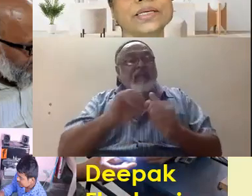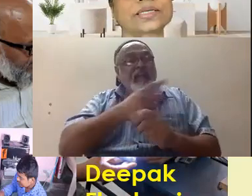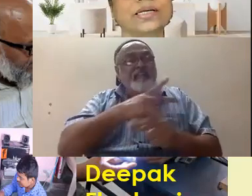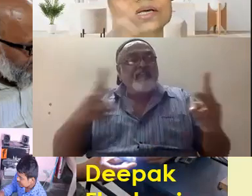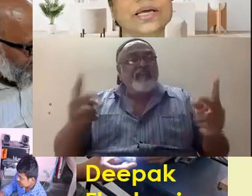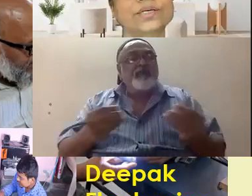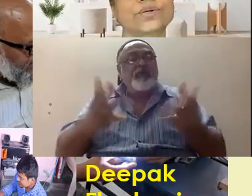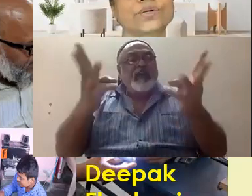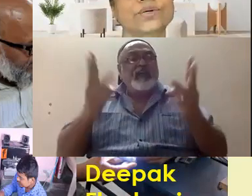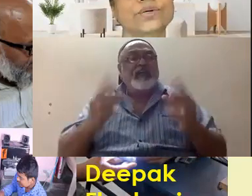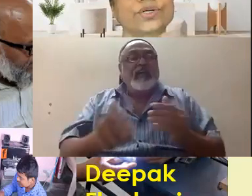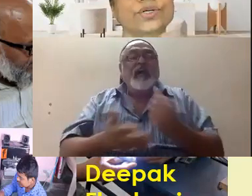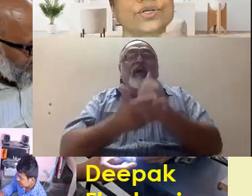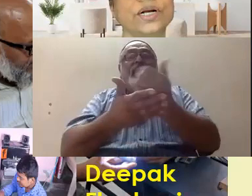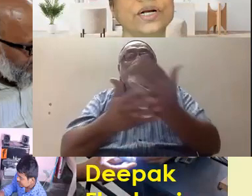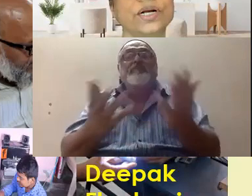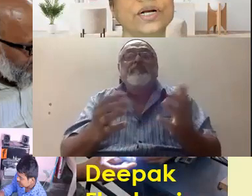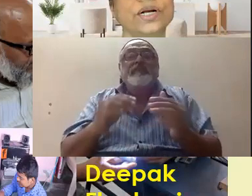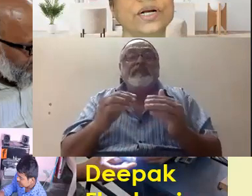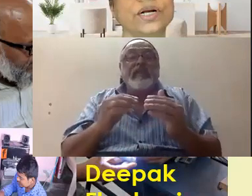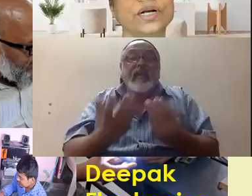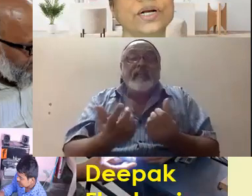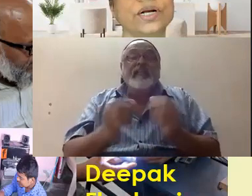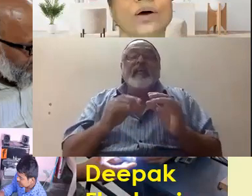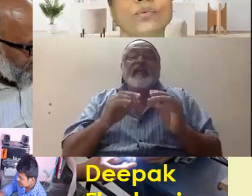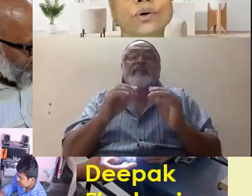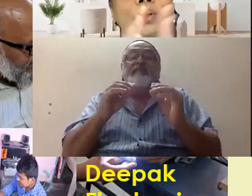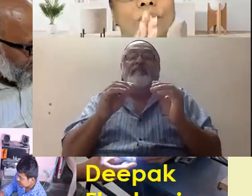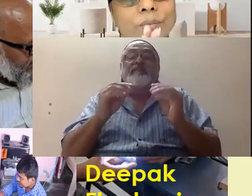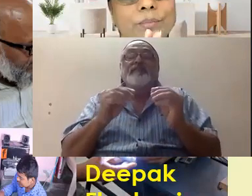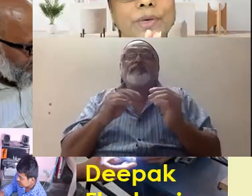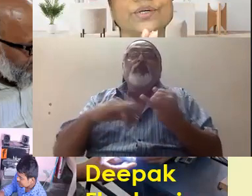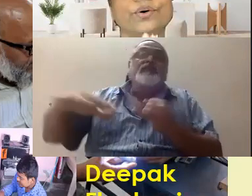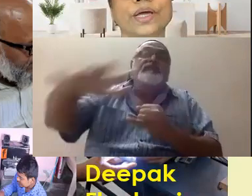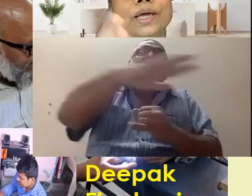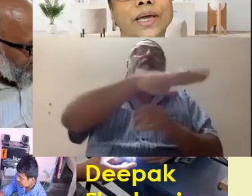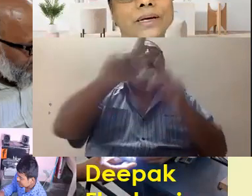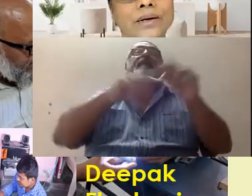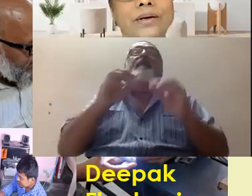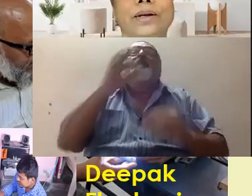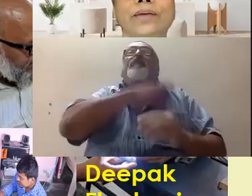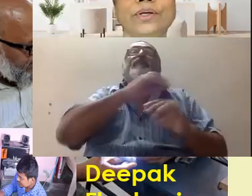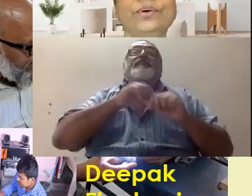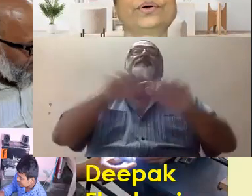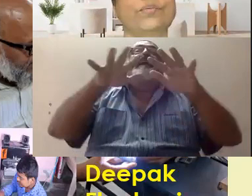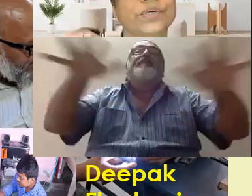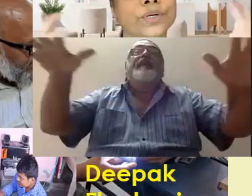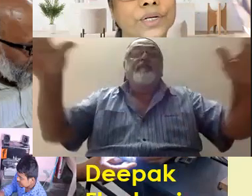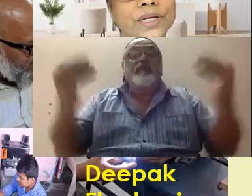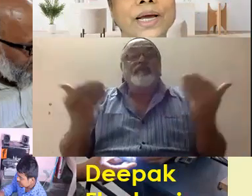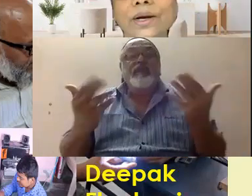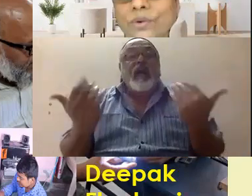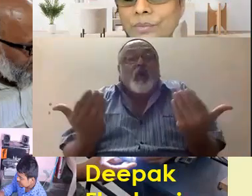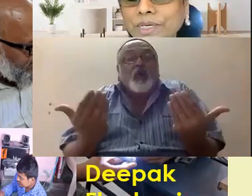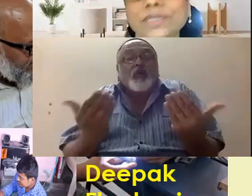कि किस तरह से एक सोशल एडवांटेज दें और वो मर्ज होके एक लाइवलीहुड